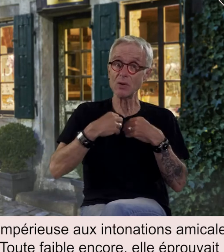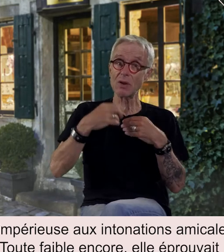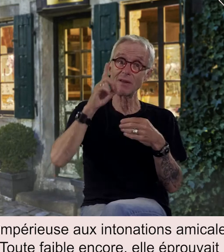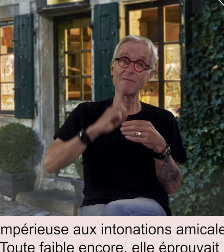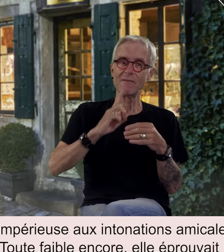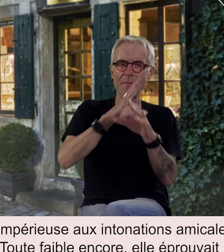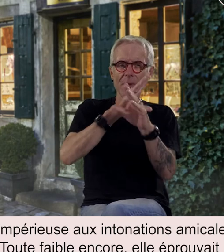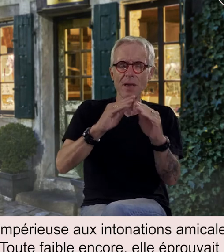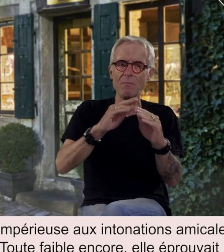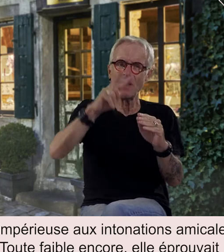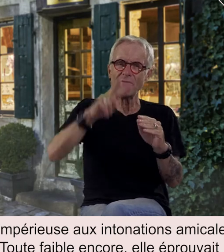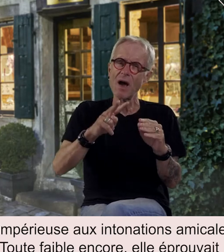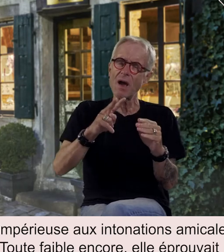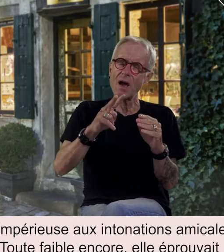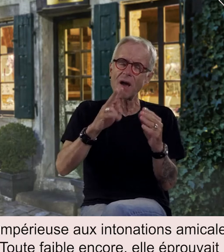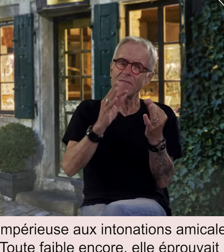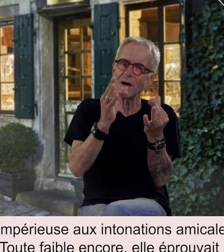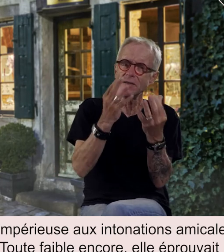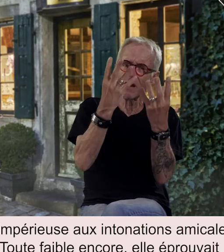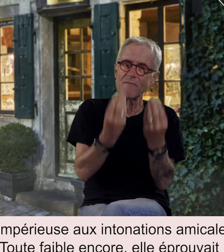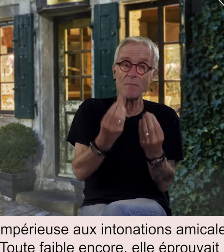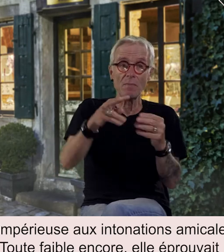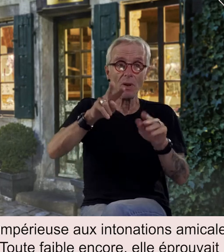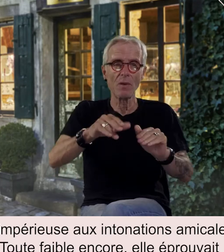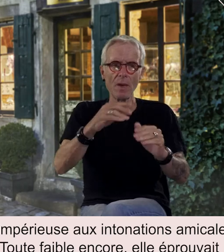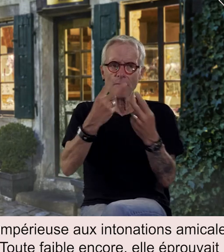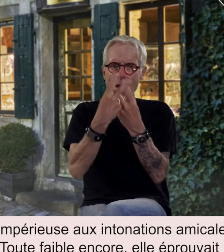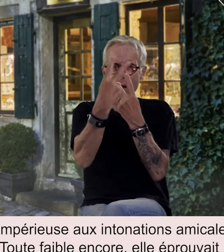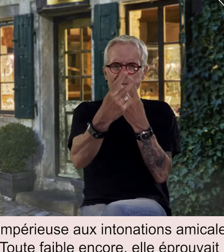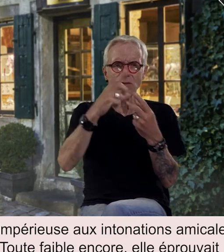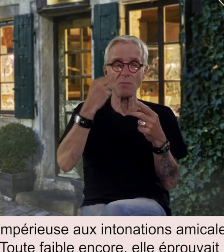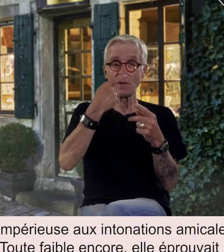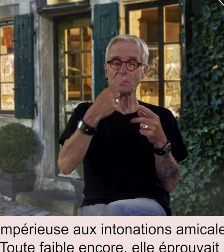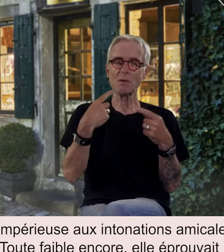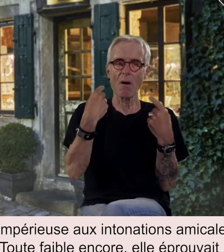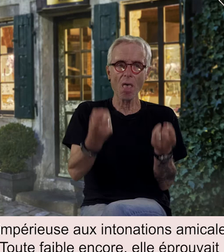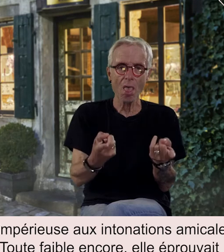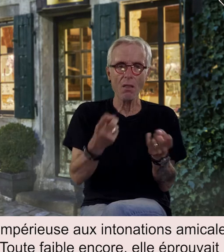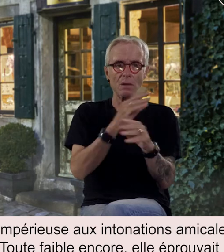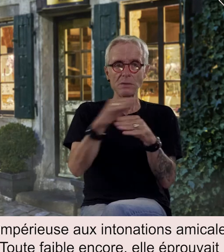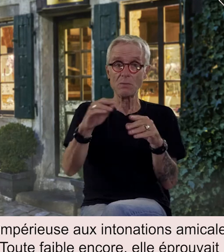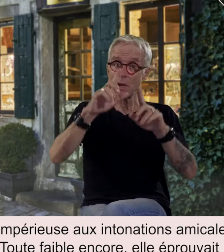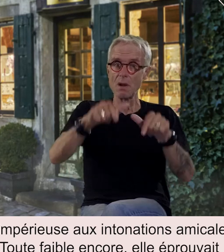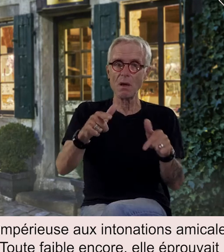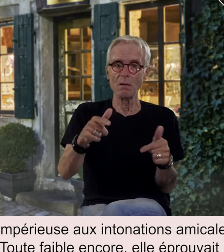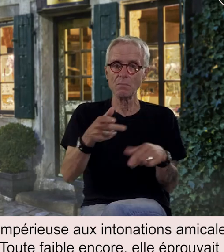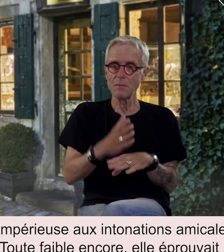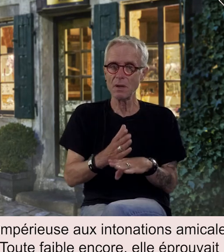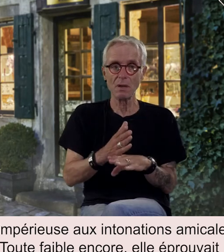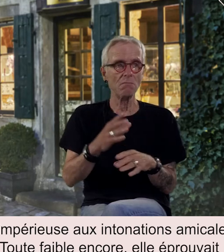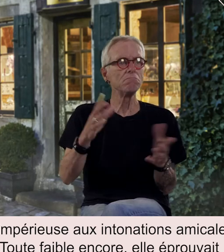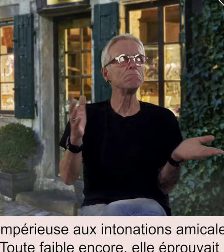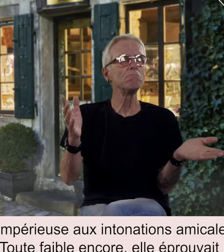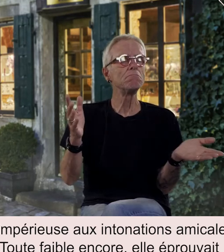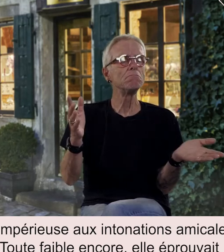Toute faible encore, elle éprouvait de nouveau en face de cet homme une impression de détente et de sécurité. « N